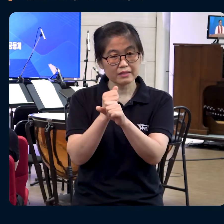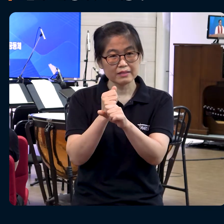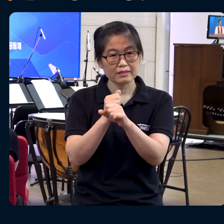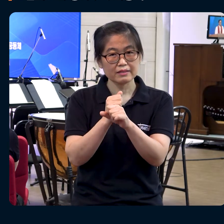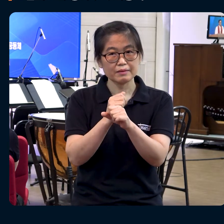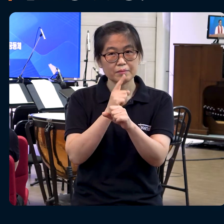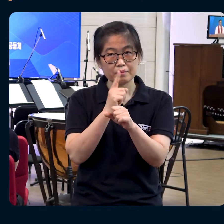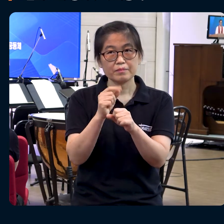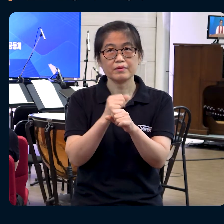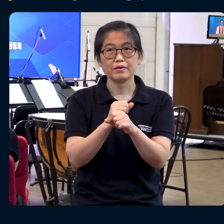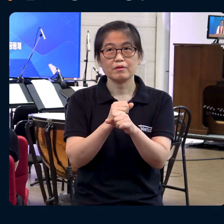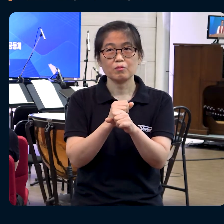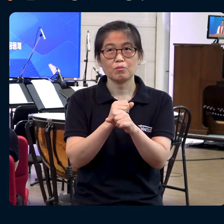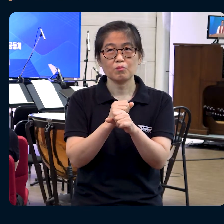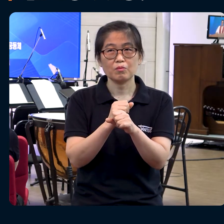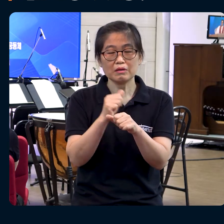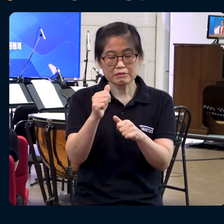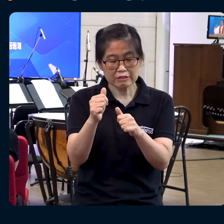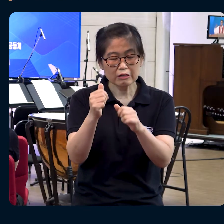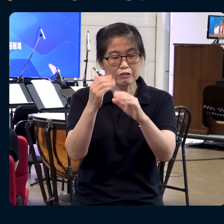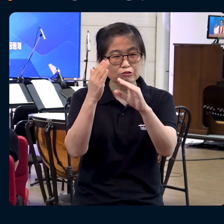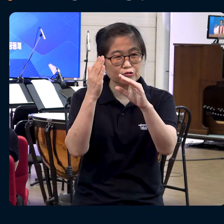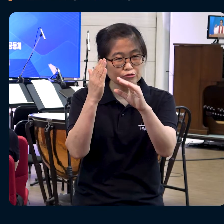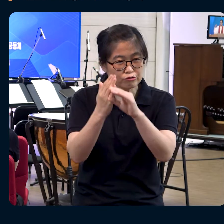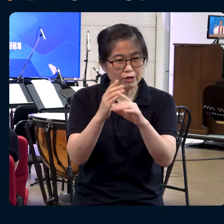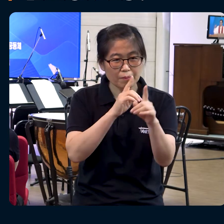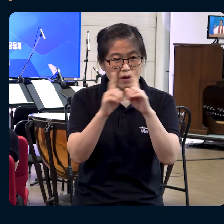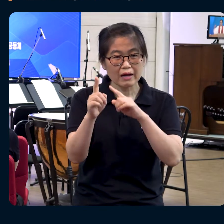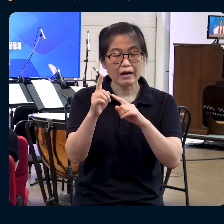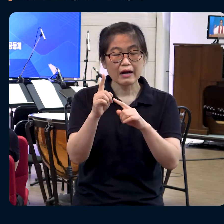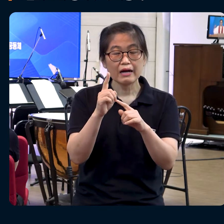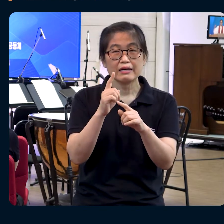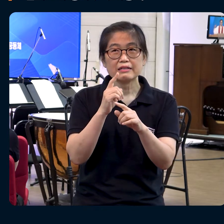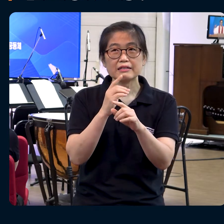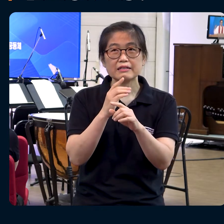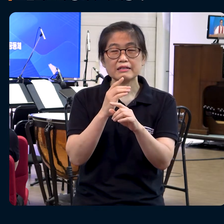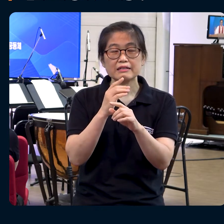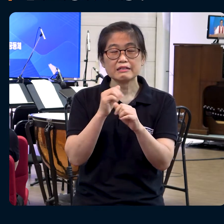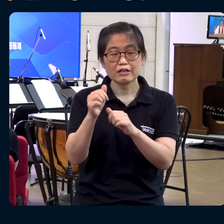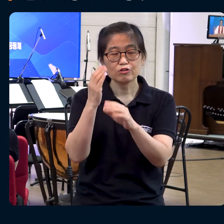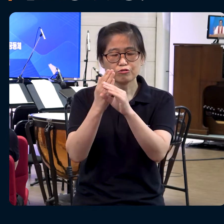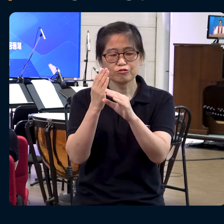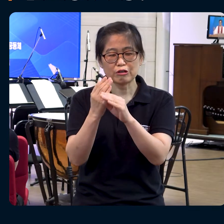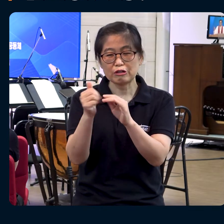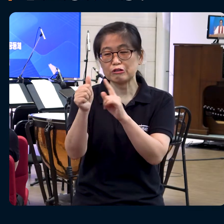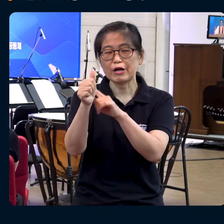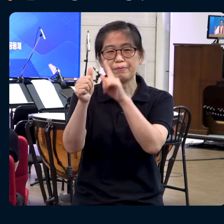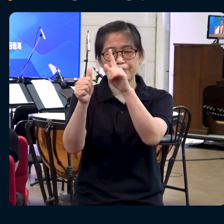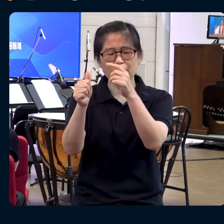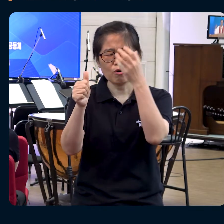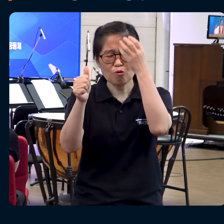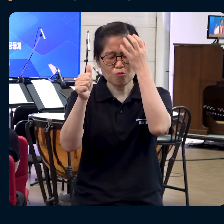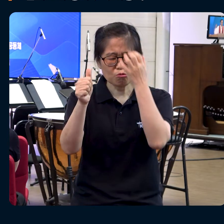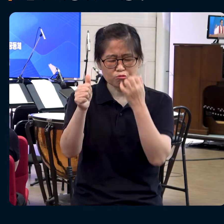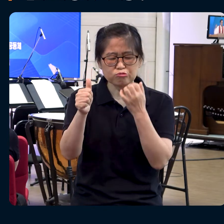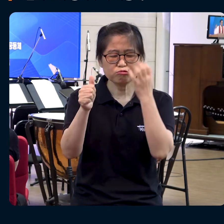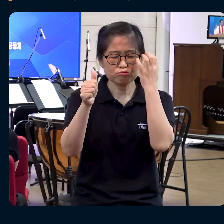했는데, 따라하다 말고 그 남자분이 막 울기 시작해요.